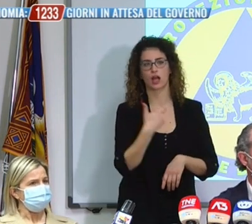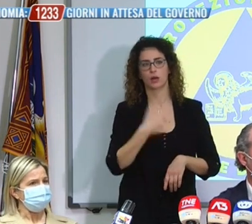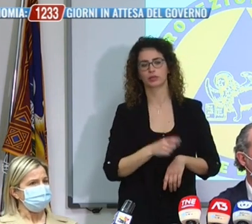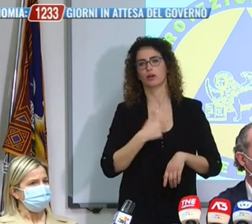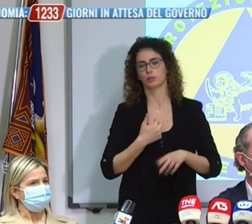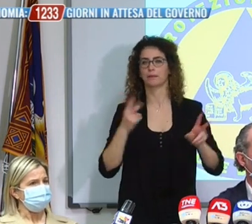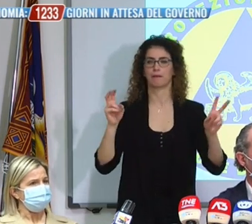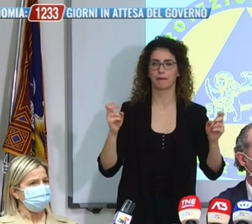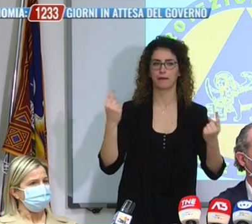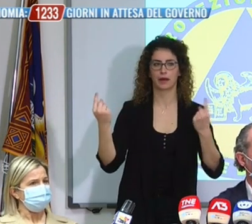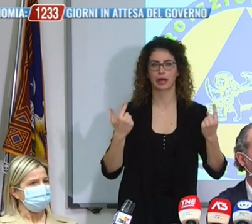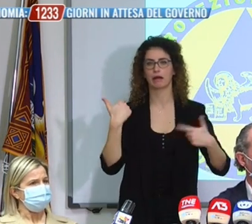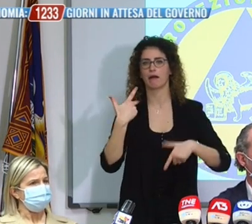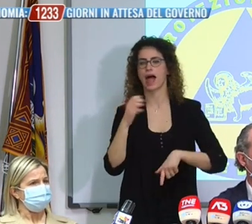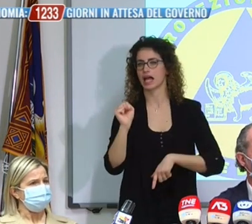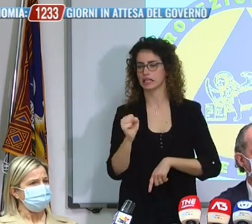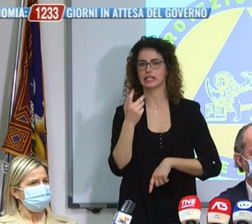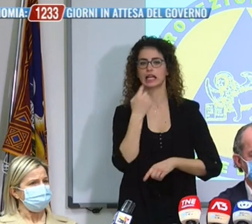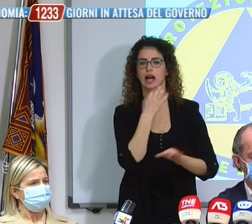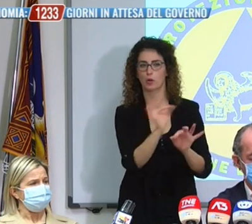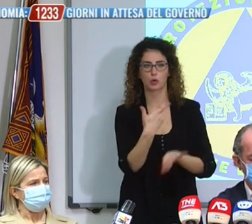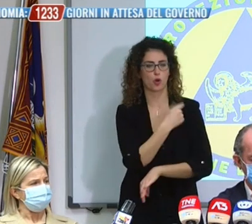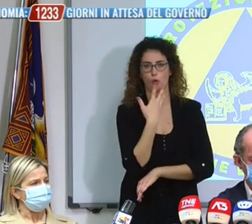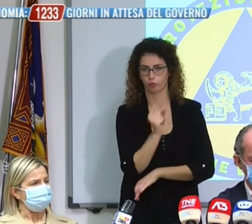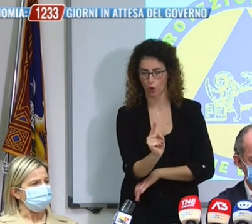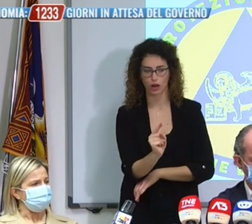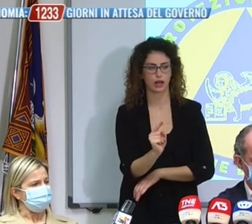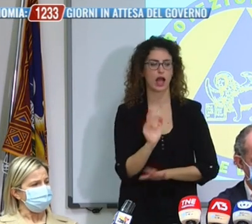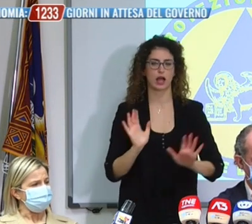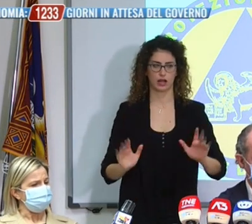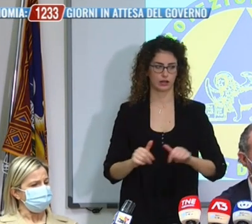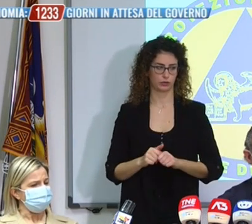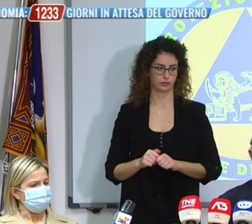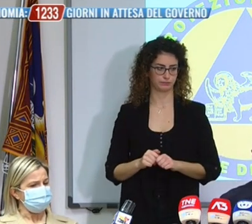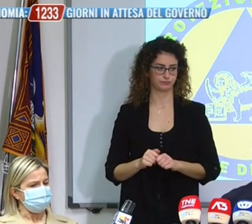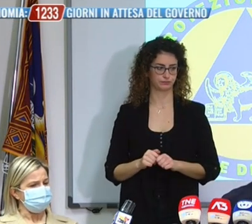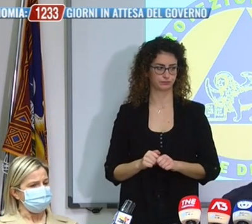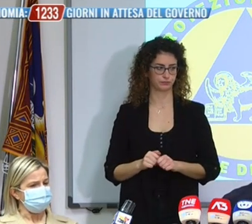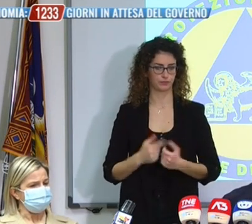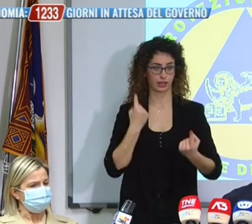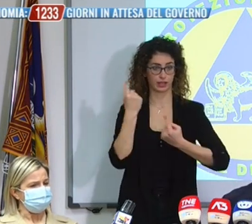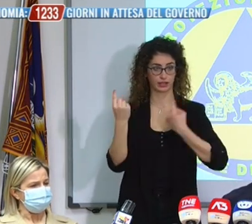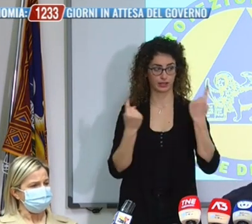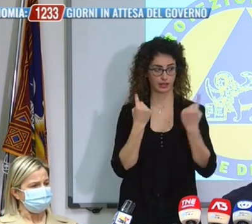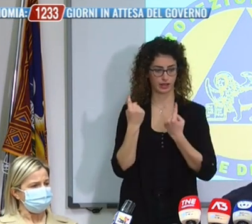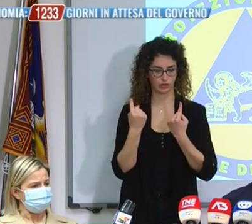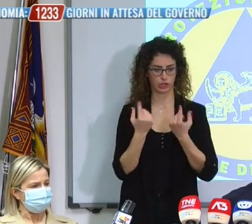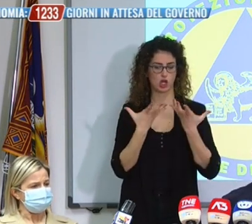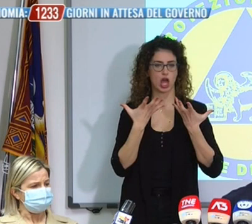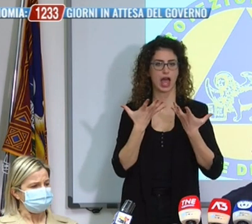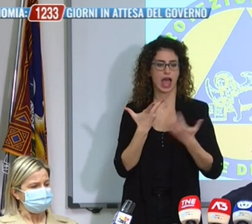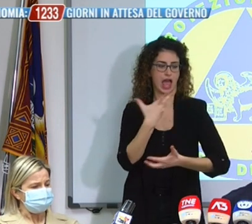tema AstraZeneca, alcuni non lo vogliono, alcune categorie. Allora, no, allora sul discorso della non